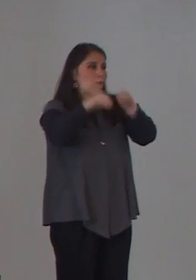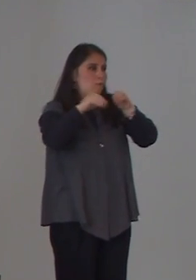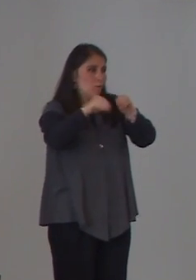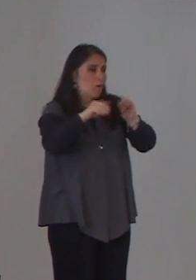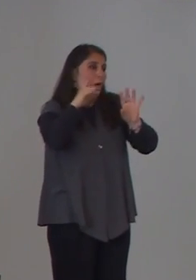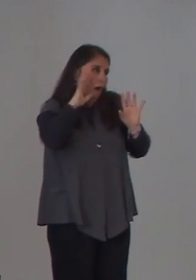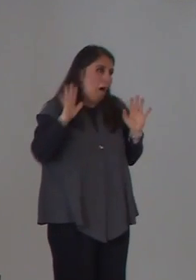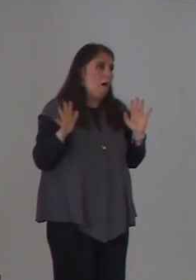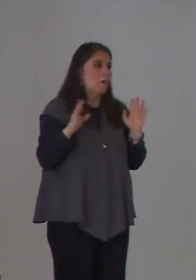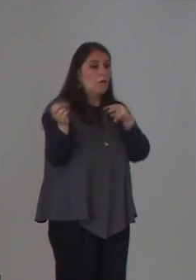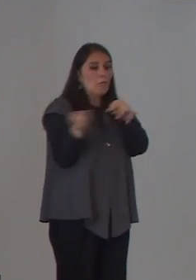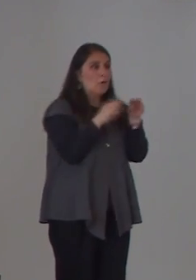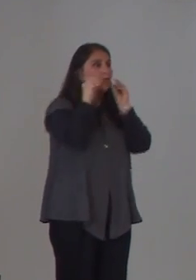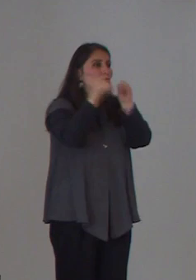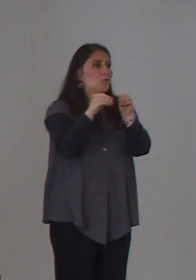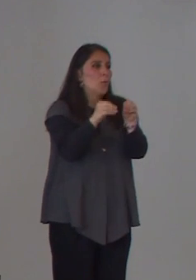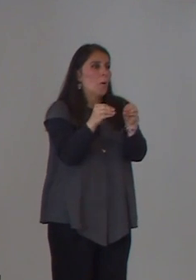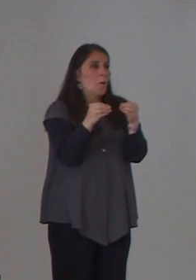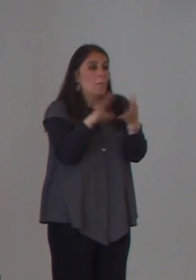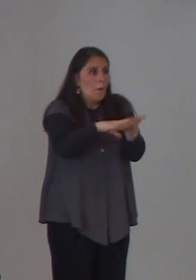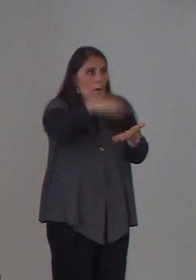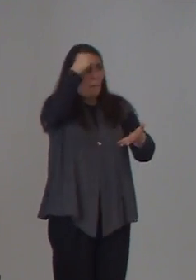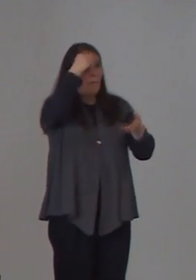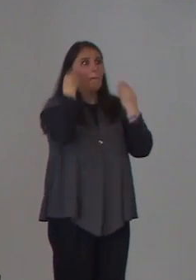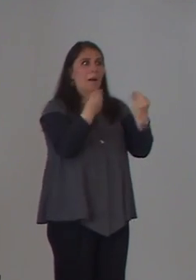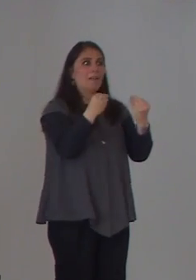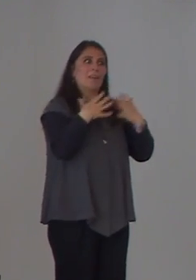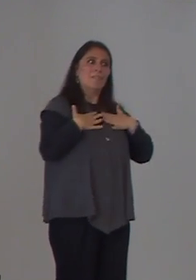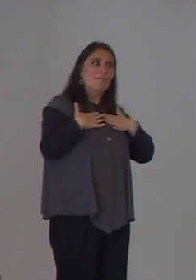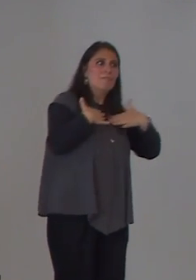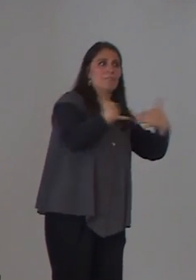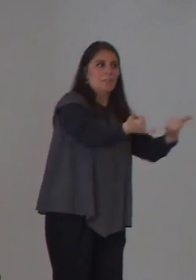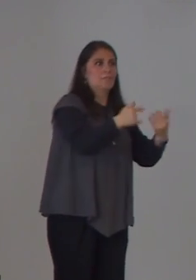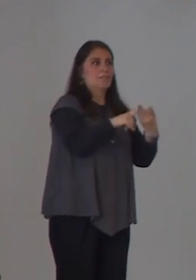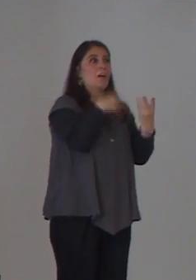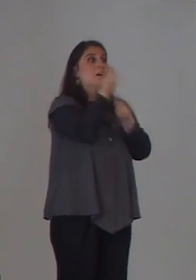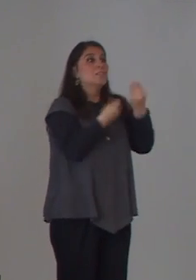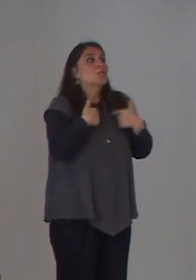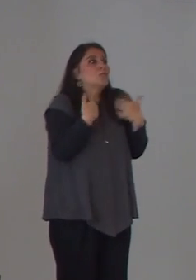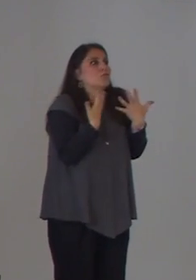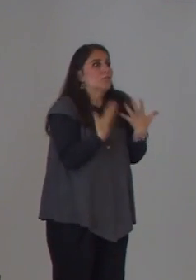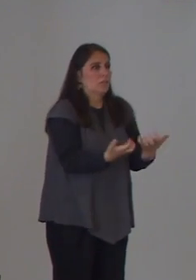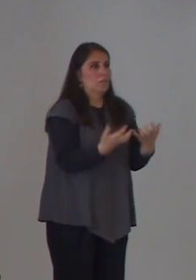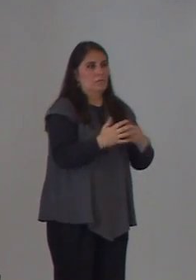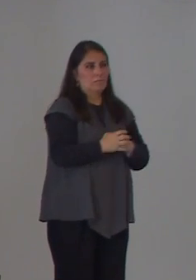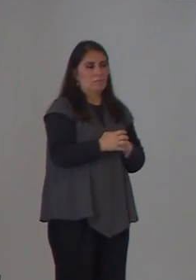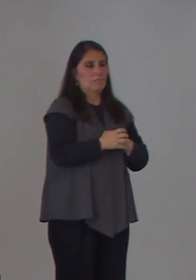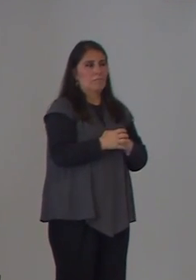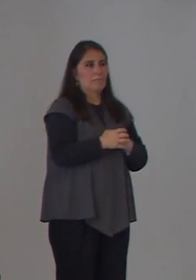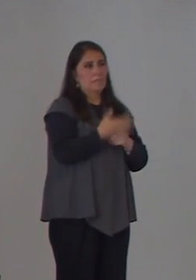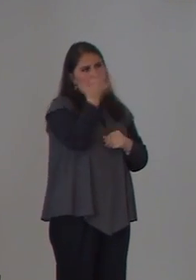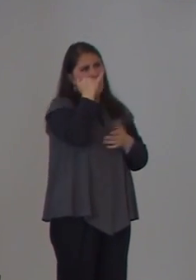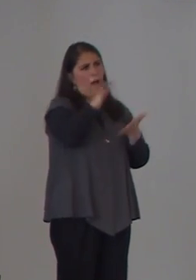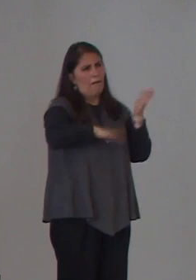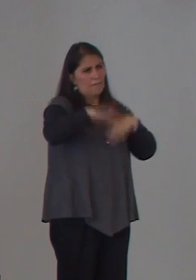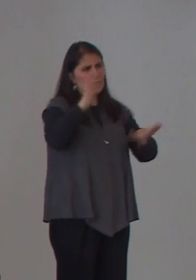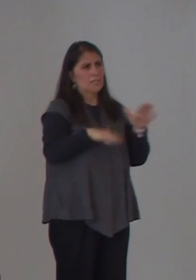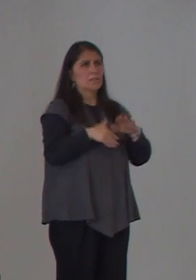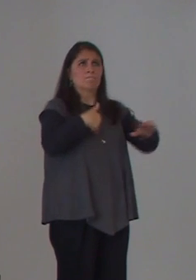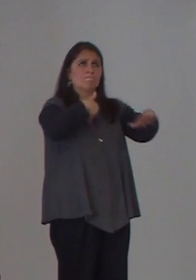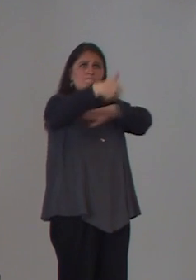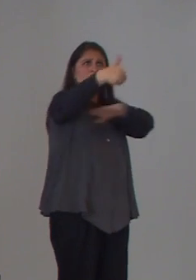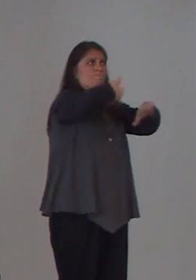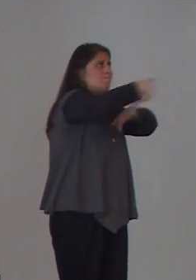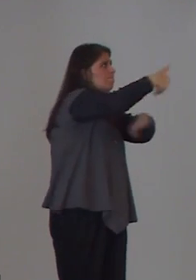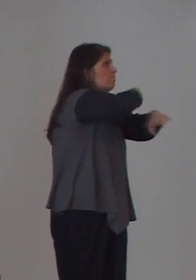aprendido para ser feliz, para desempeñarse en lo que él quiera. Muchas veces nos vemos atados por esas